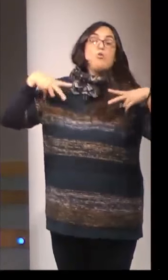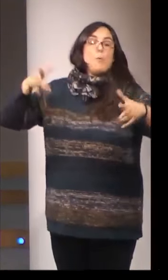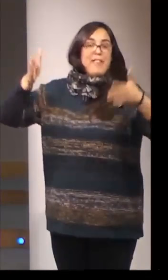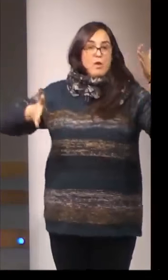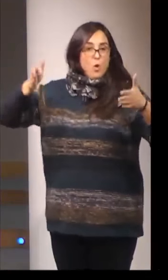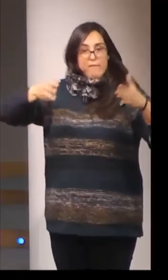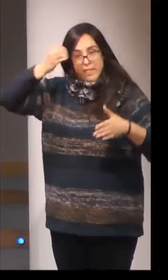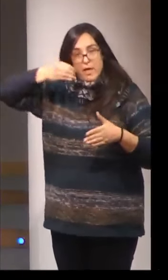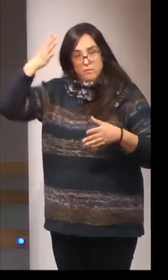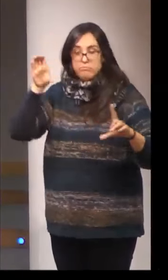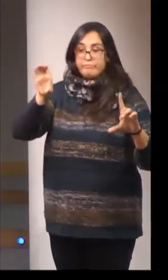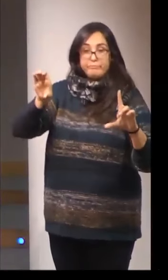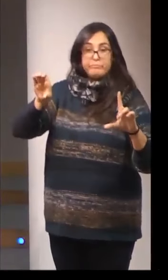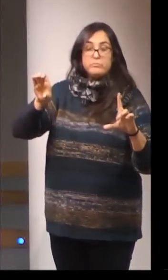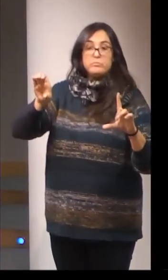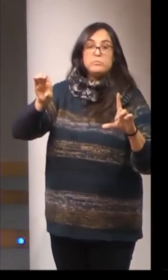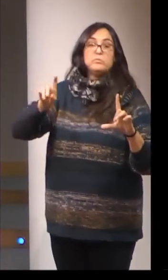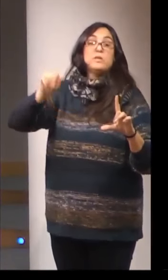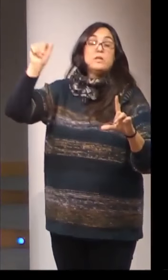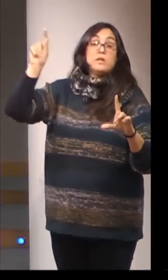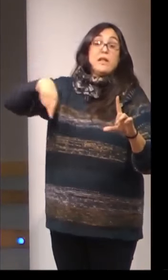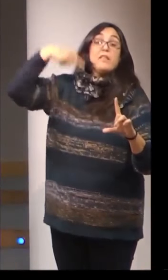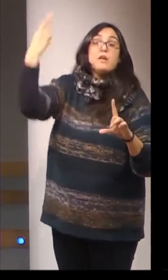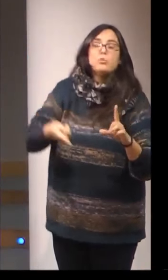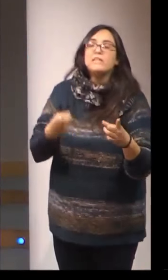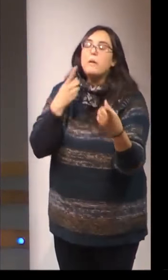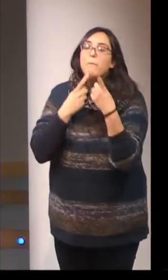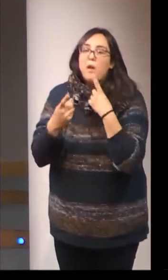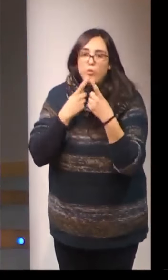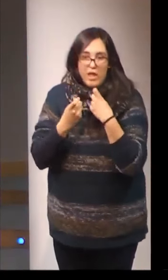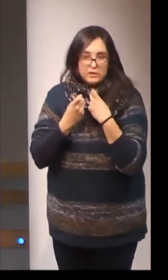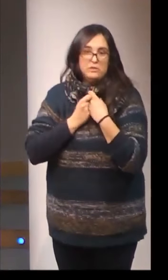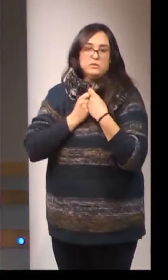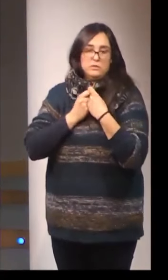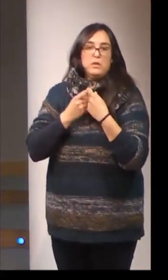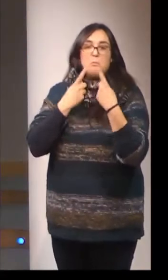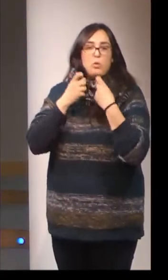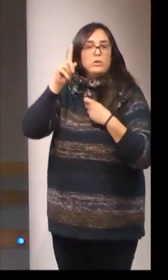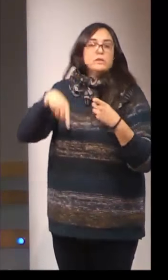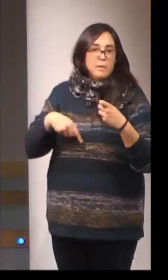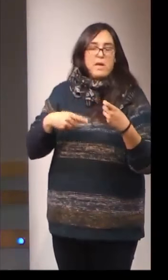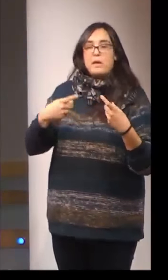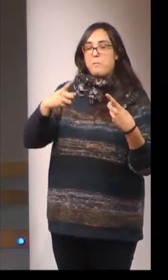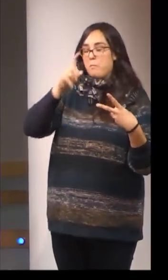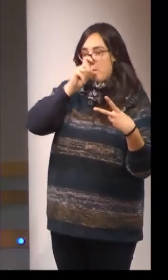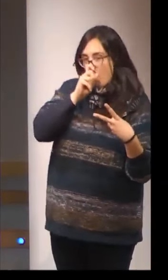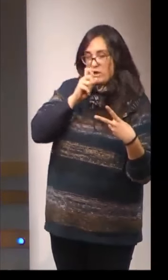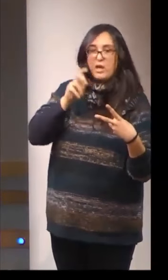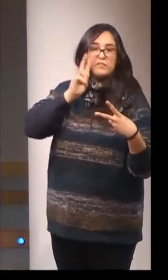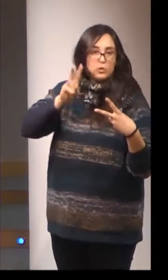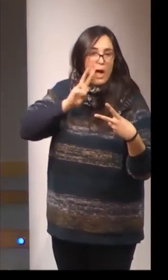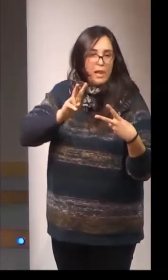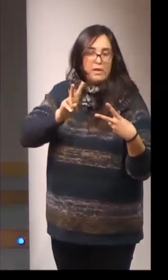tiempo, se incrustan avatares automatizados y virtuales y a continuación se hacen preguntas también acerca